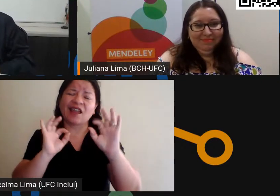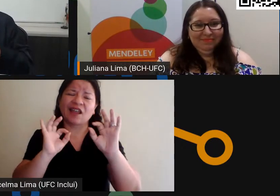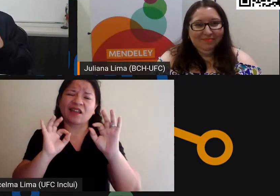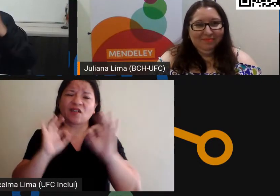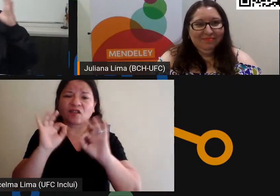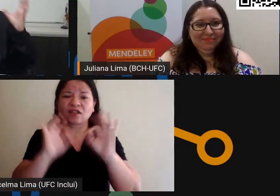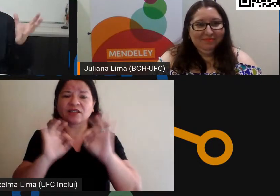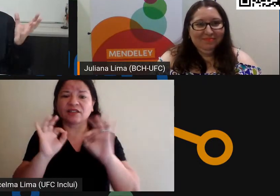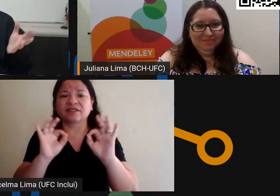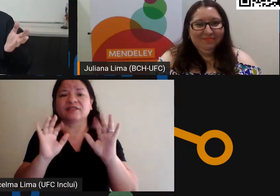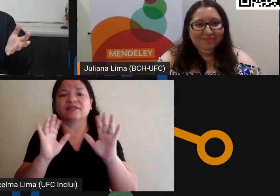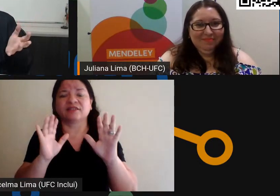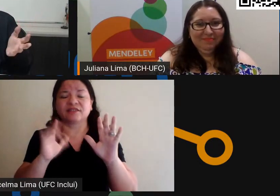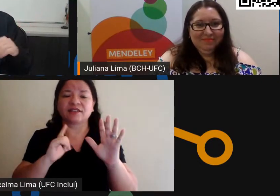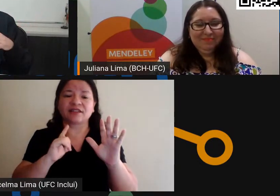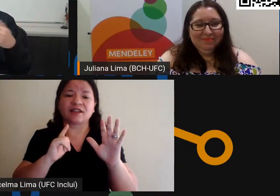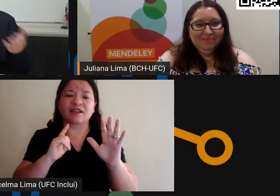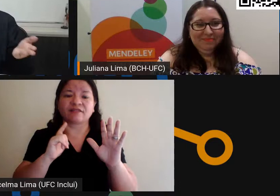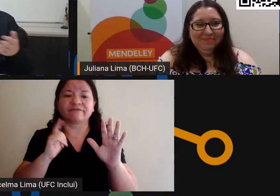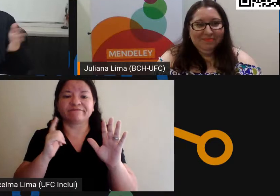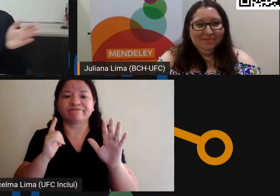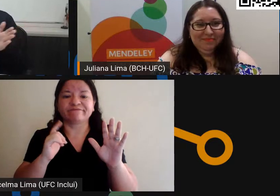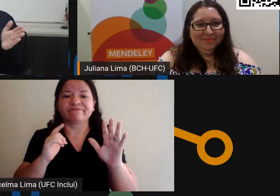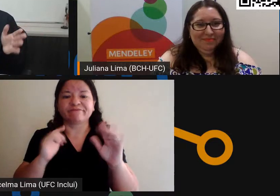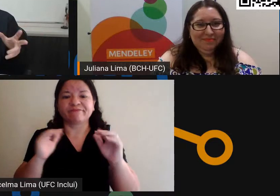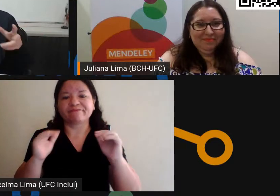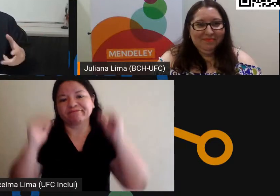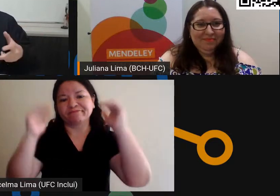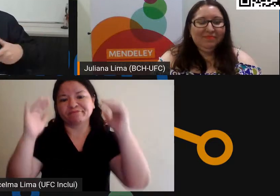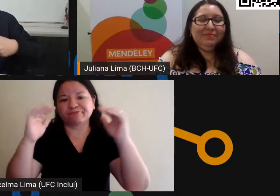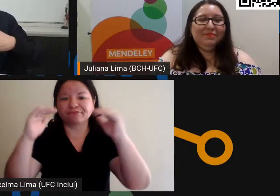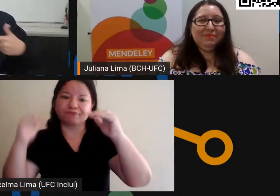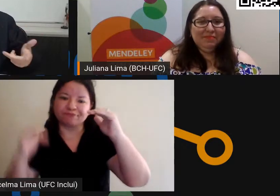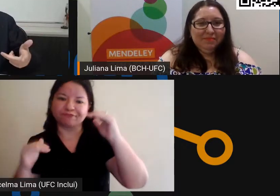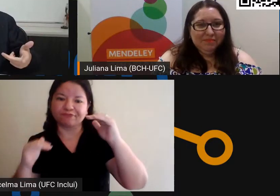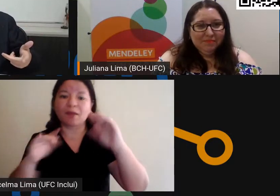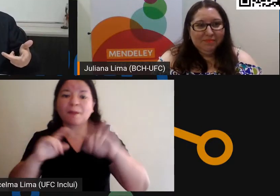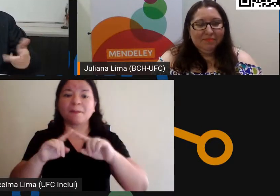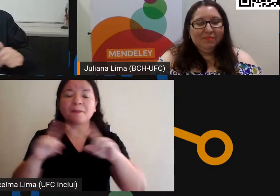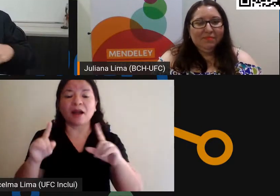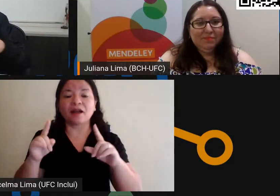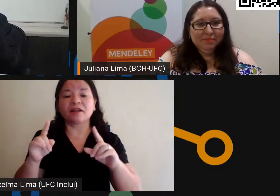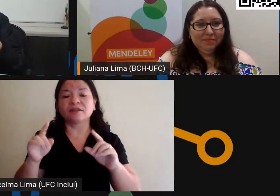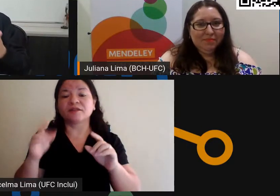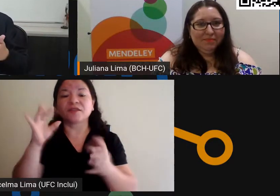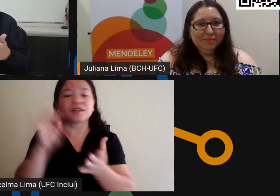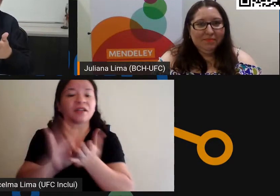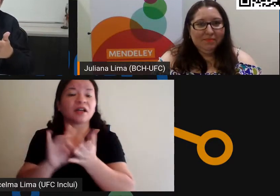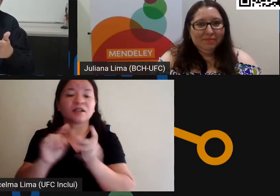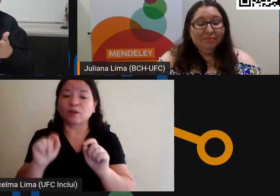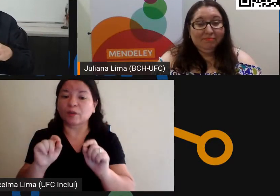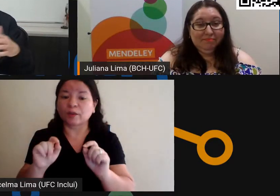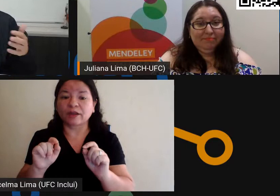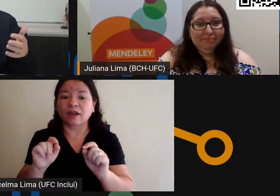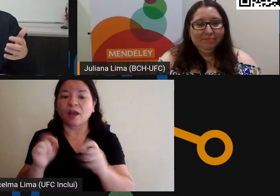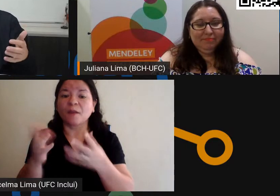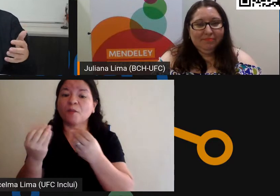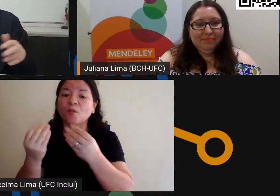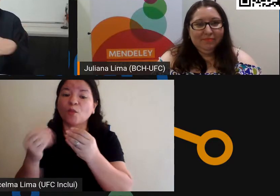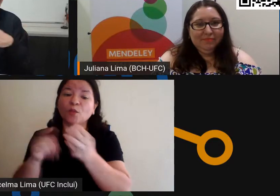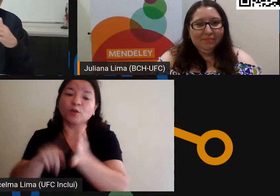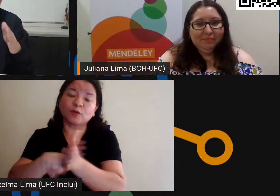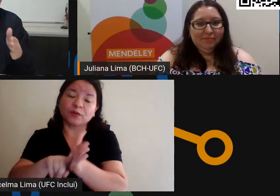ter, ou seja, teoricamente não deveria ter, que na prática é aquilo, é um monte de pesquisador que se acha cientista cuidando de